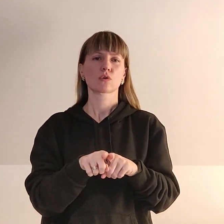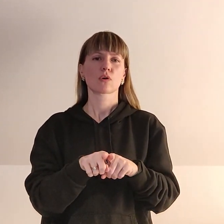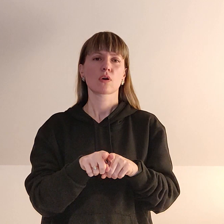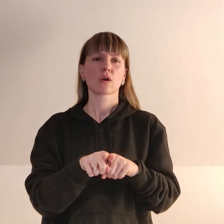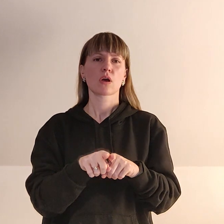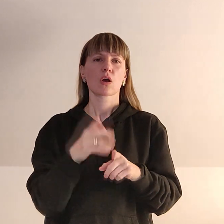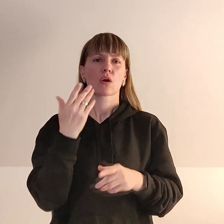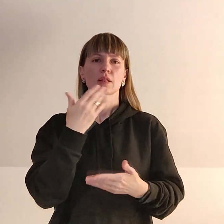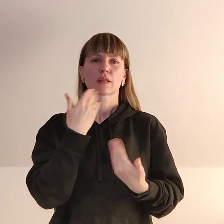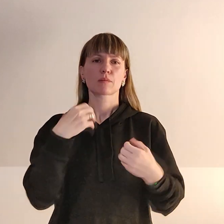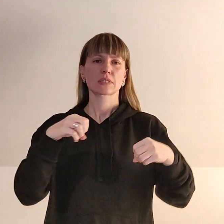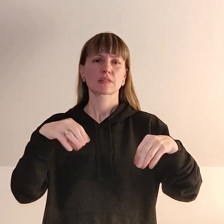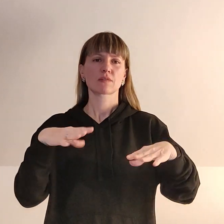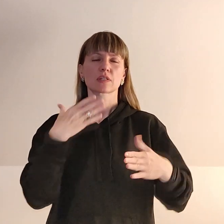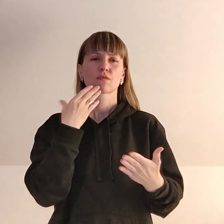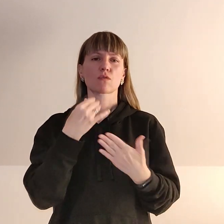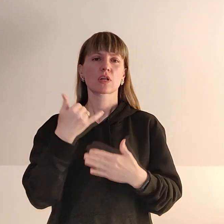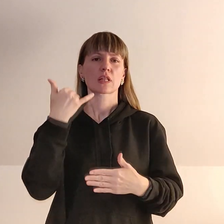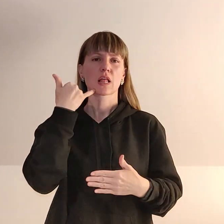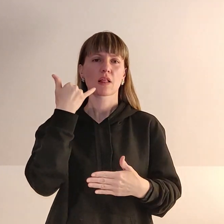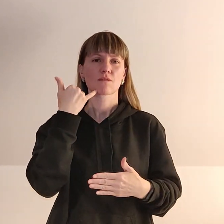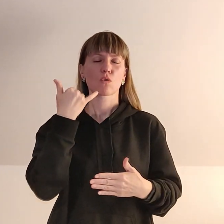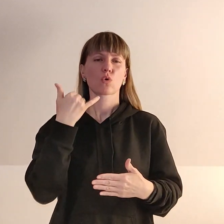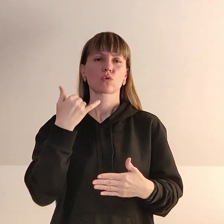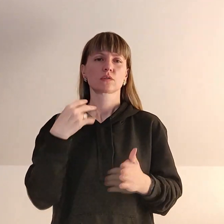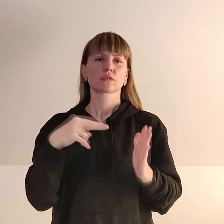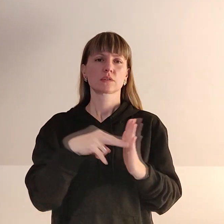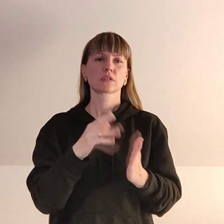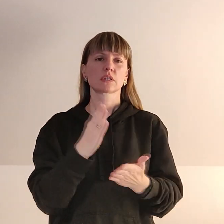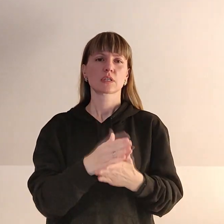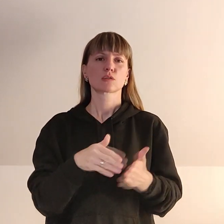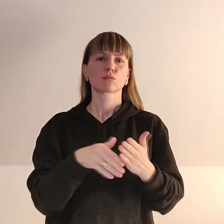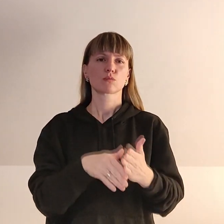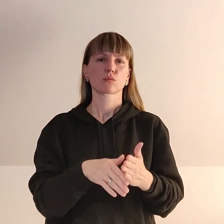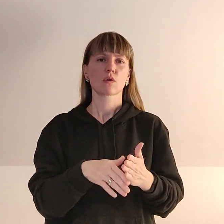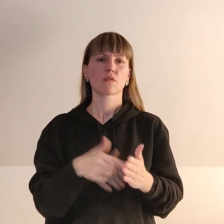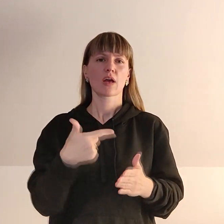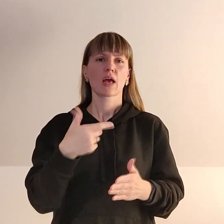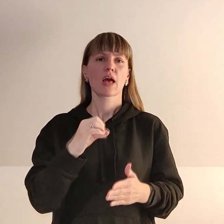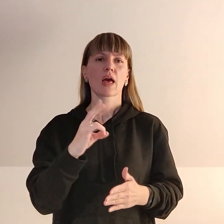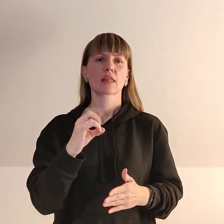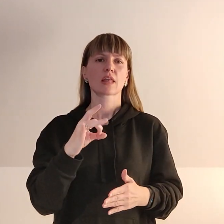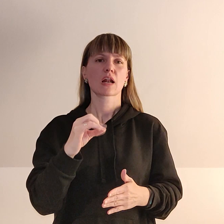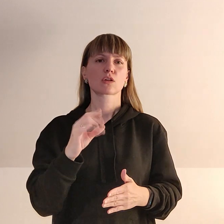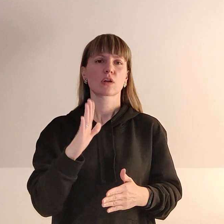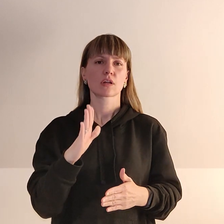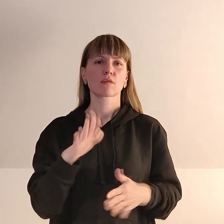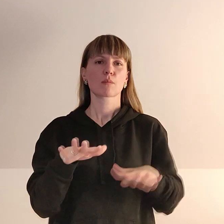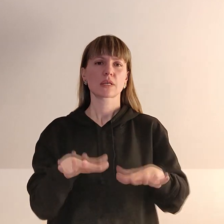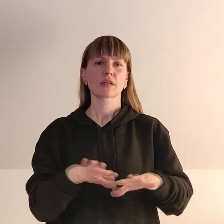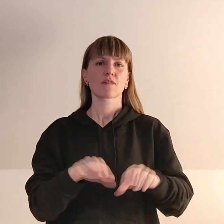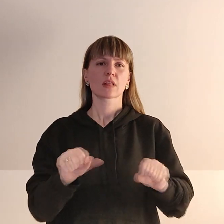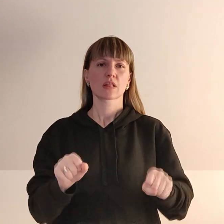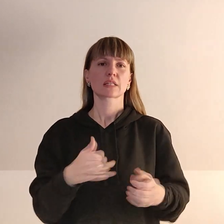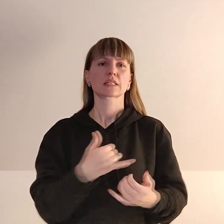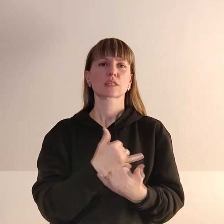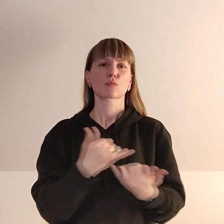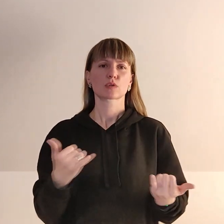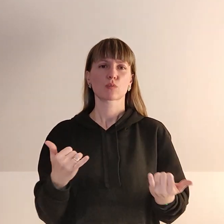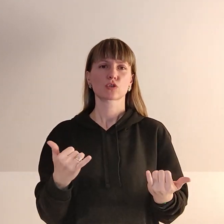було світла, свої телефони і гаджети, а за допомогою генераторів, я так розумію, що місцева влада забезпечила і